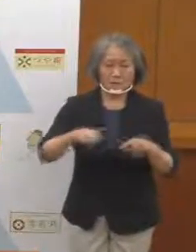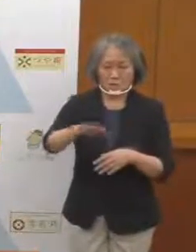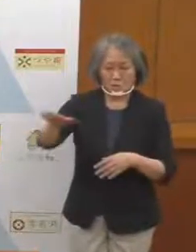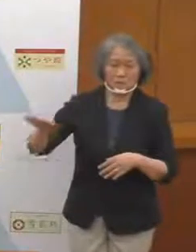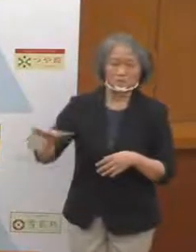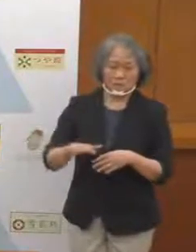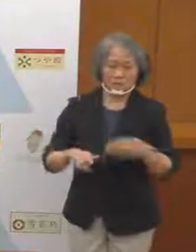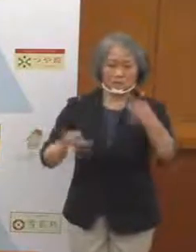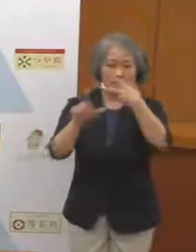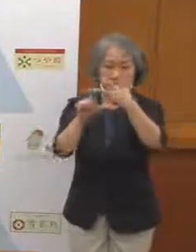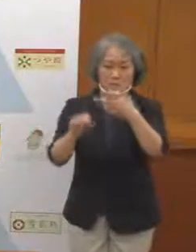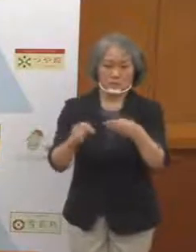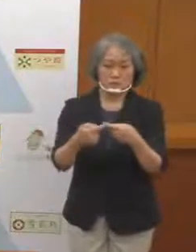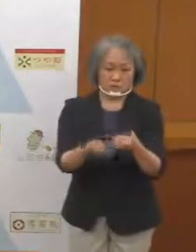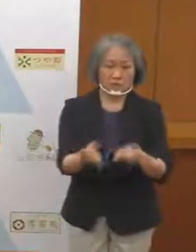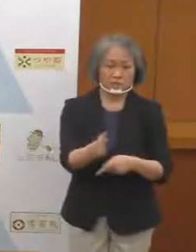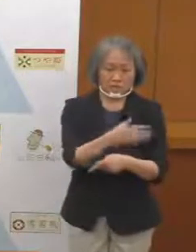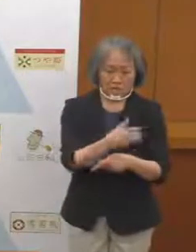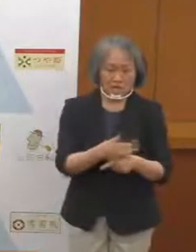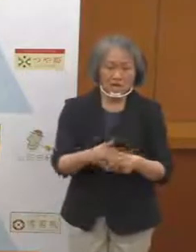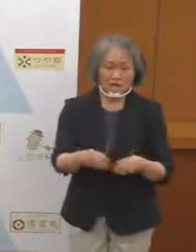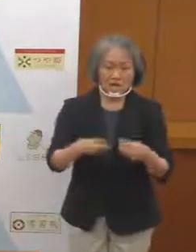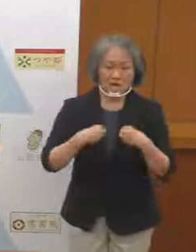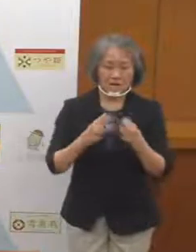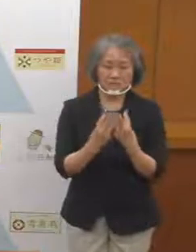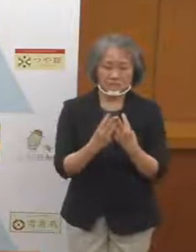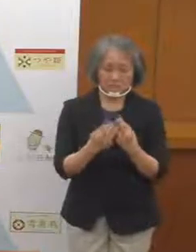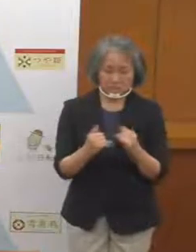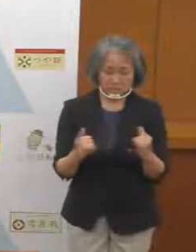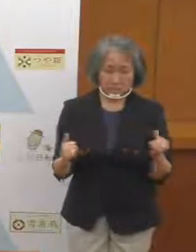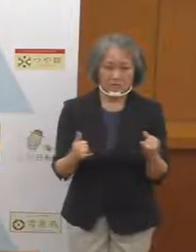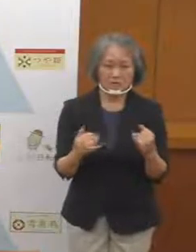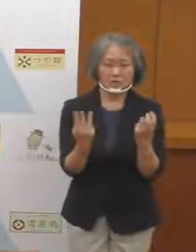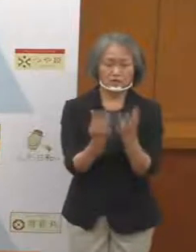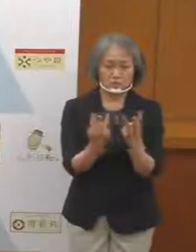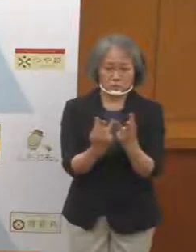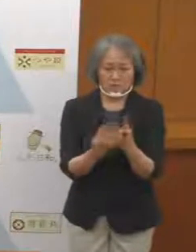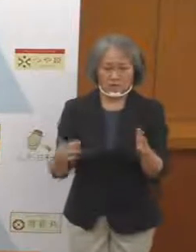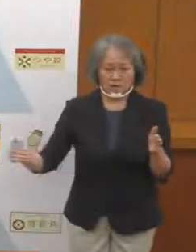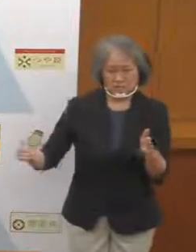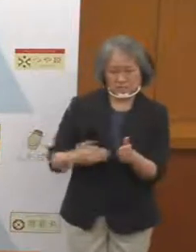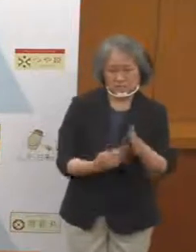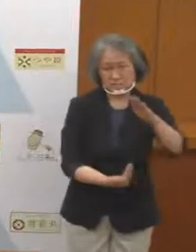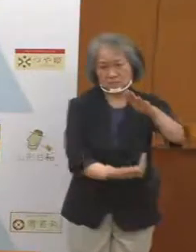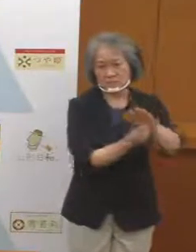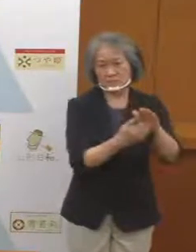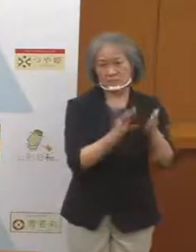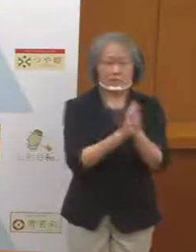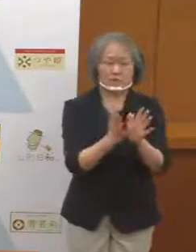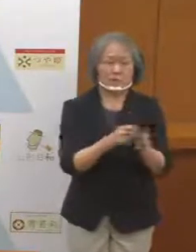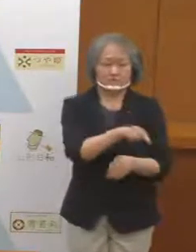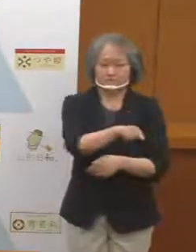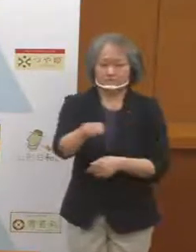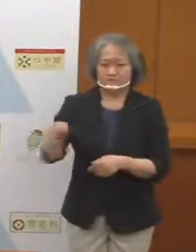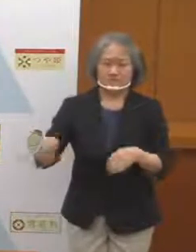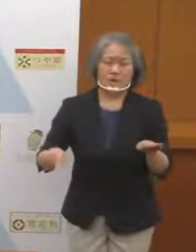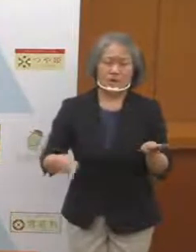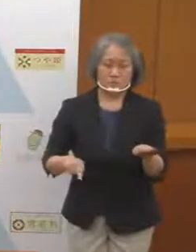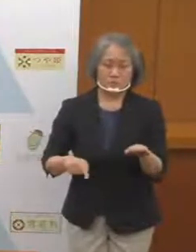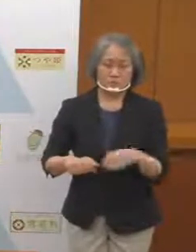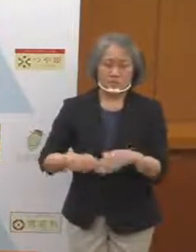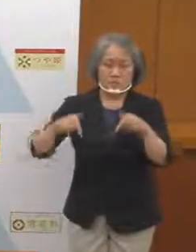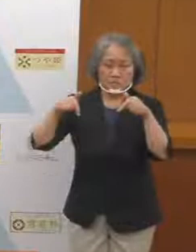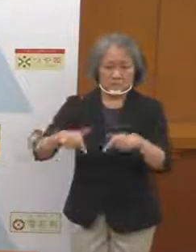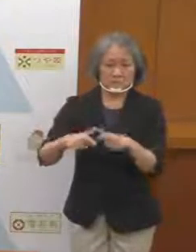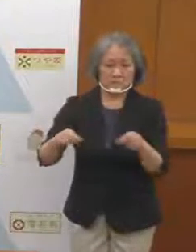7月に入り新規感染者数が過去最多を更新する犬が複数出ております西日本